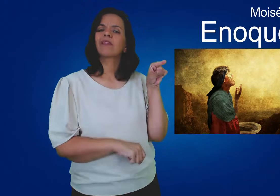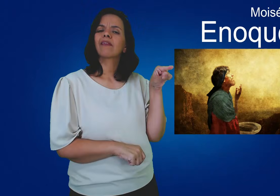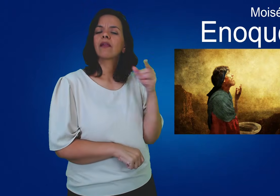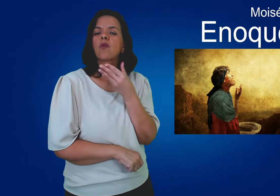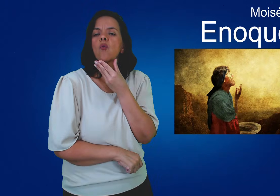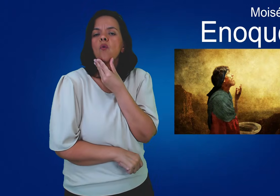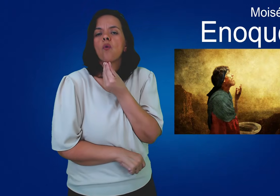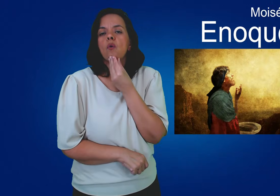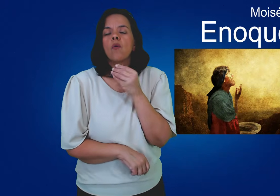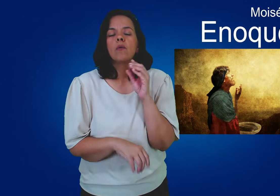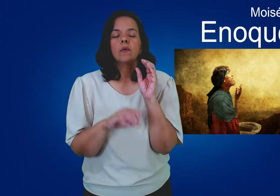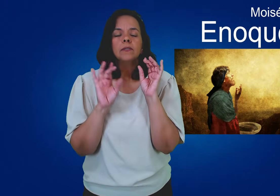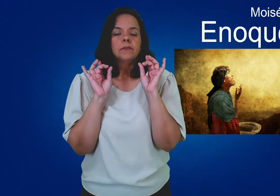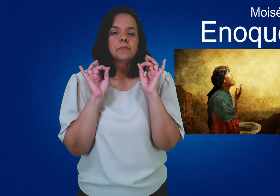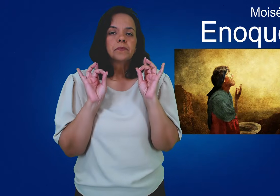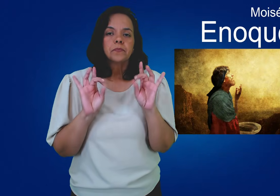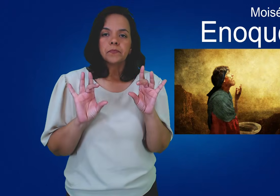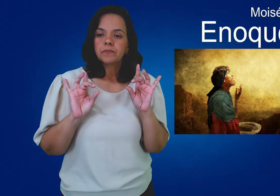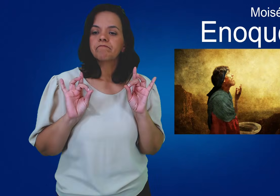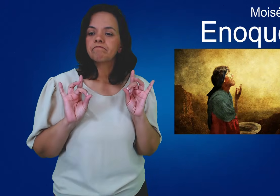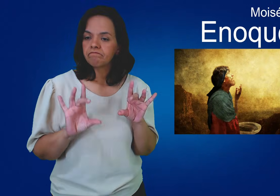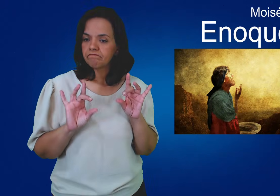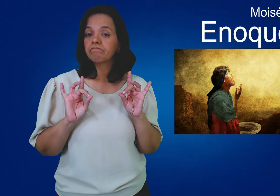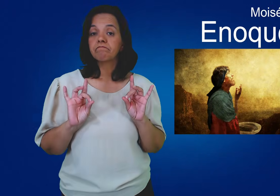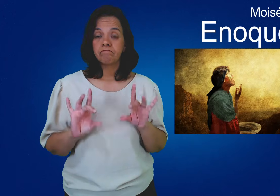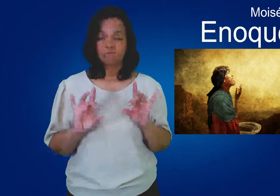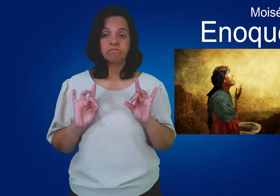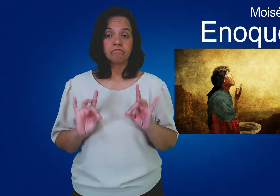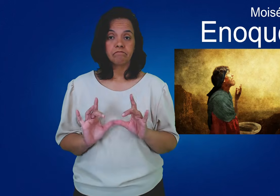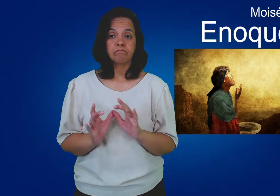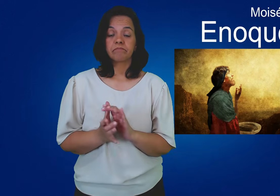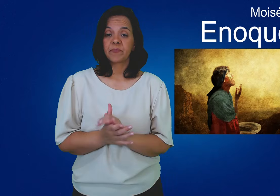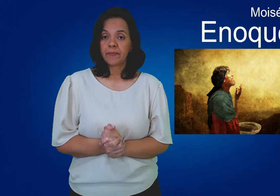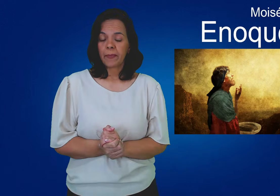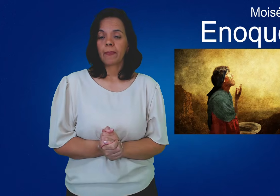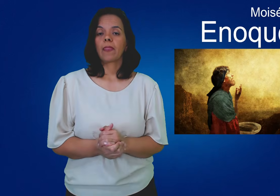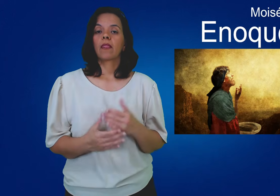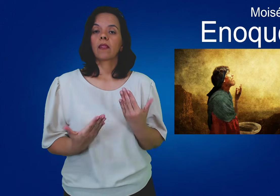Então, esse é o Enoque. Ele é um homem muito especial.